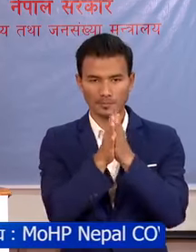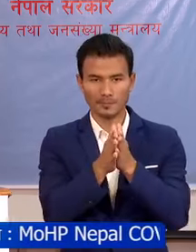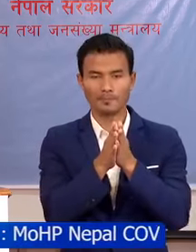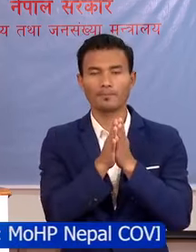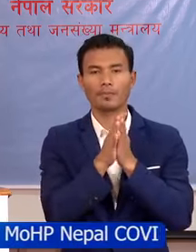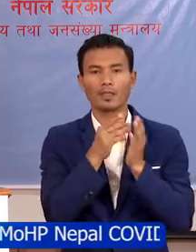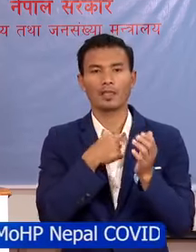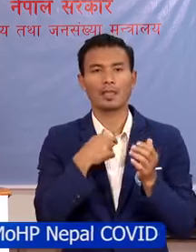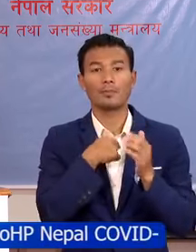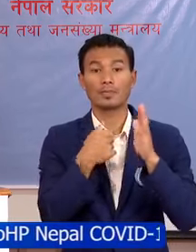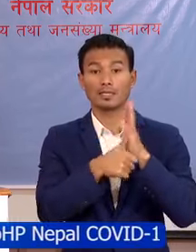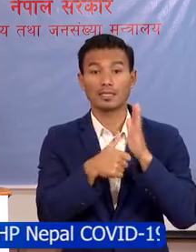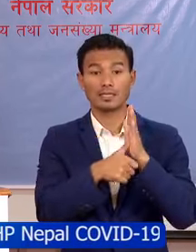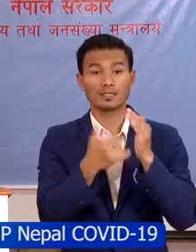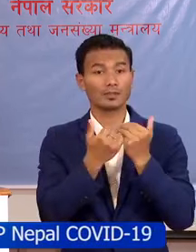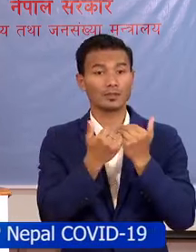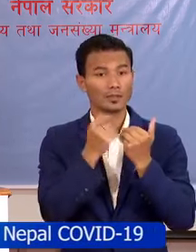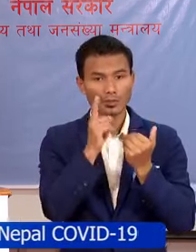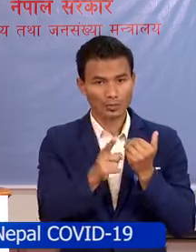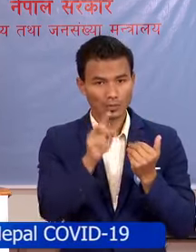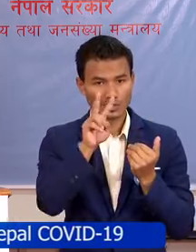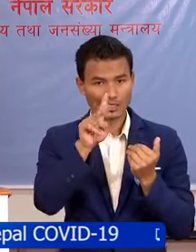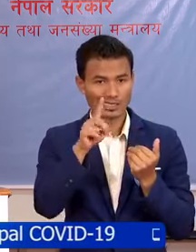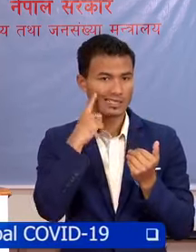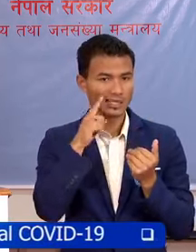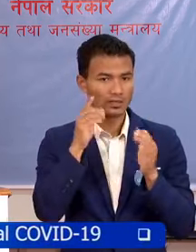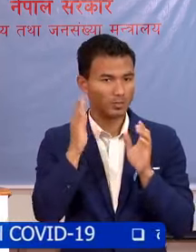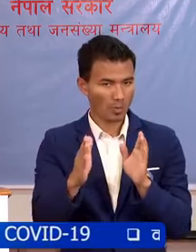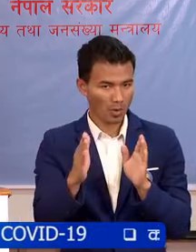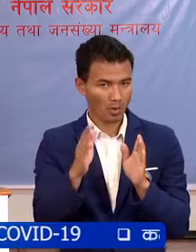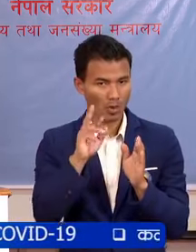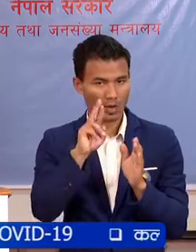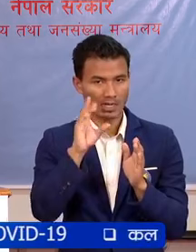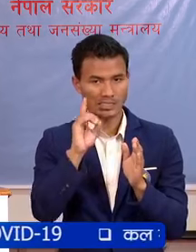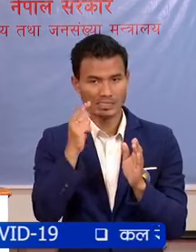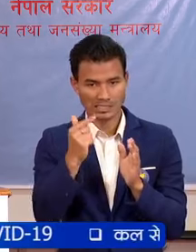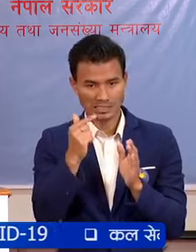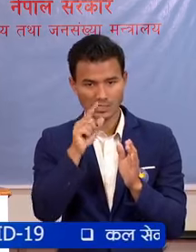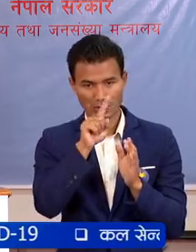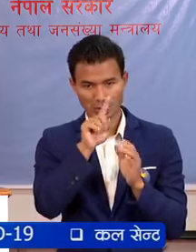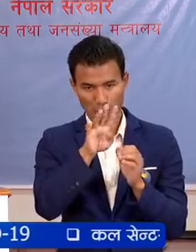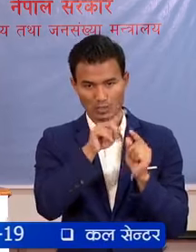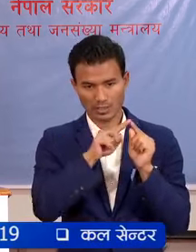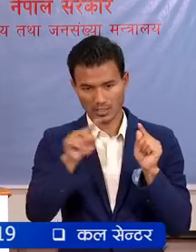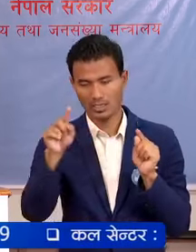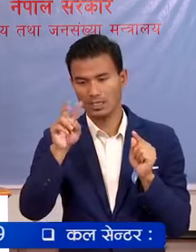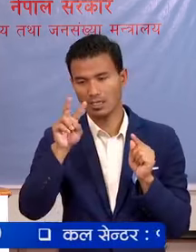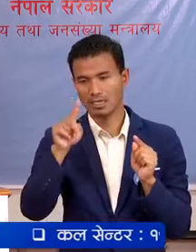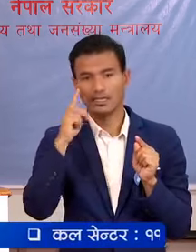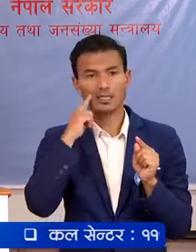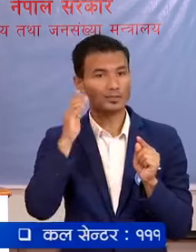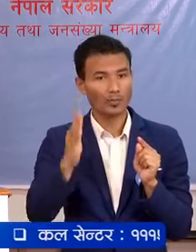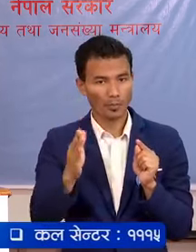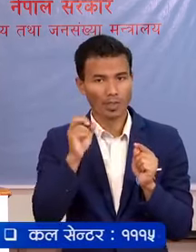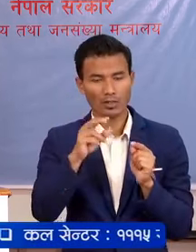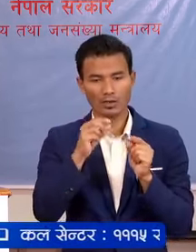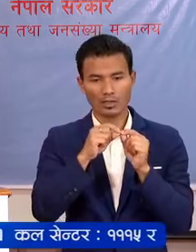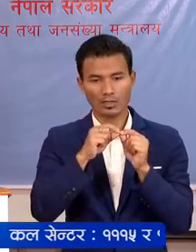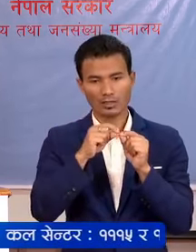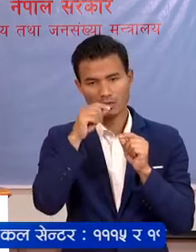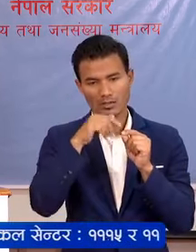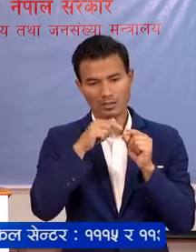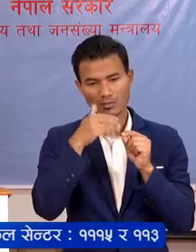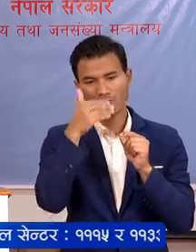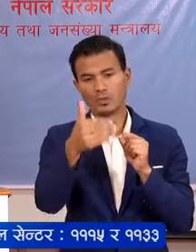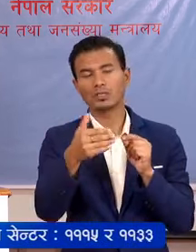छो वाने हमले टेस्ट करने यह 11 दिन सम्मा आडिटी को टेस्ट 14 दिन 21 दिन सम्मा तर की सवलेग पसाड़ी पिन गरना